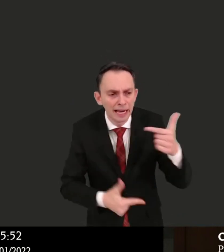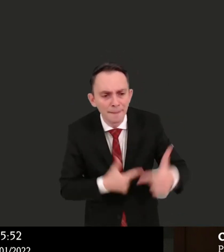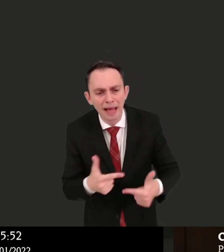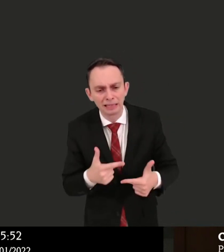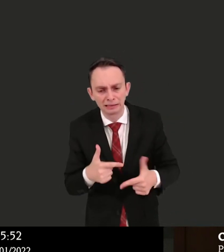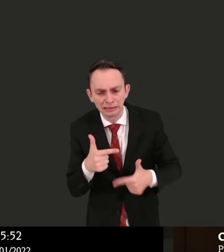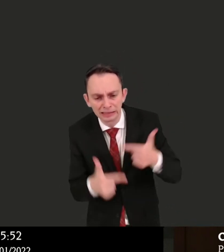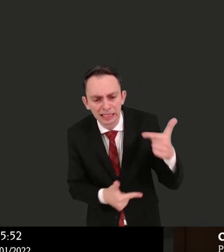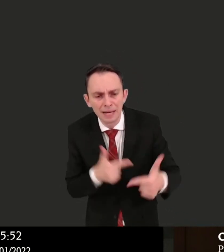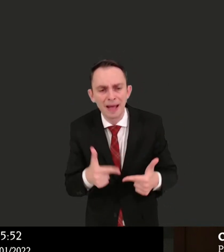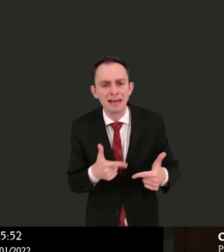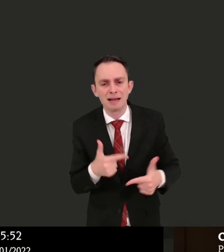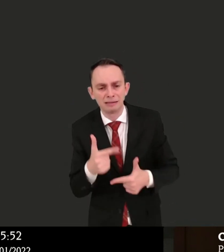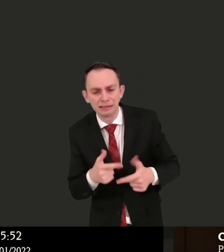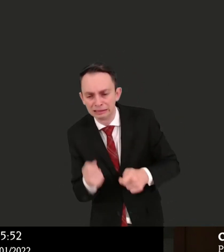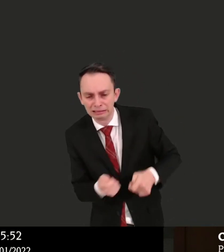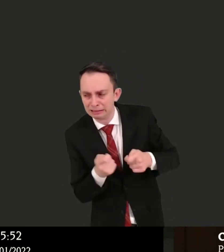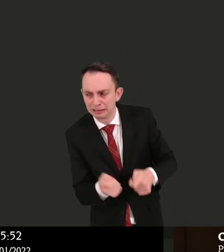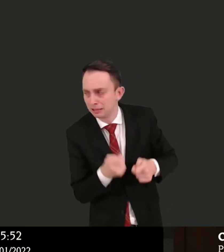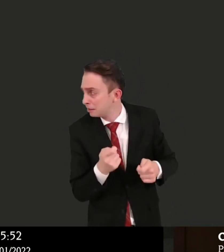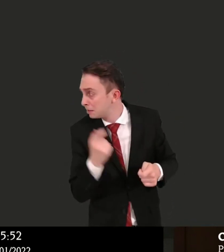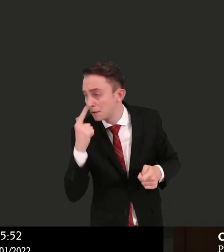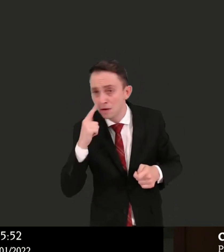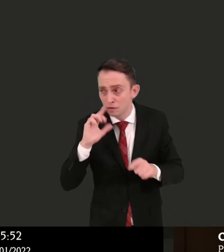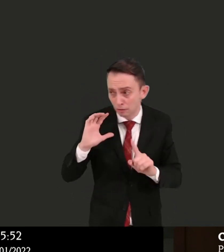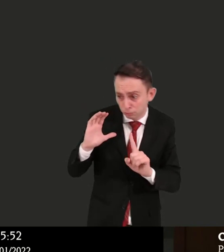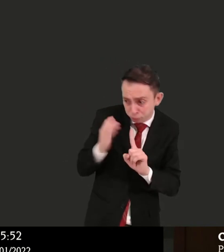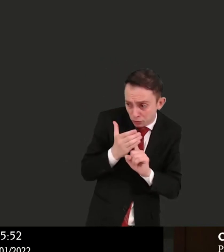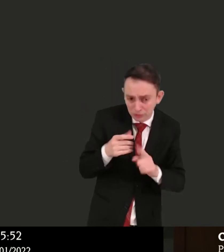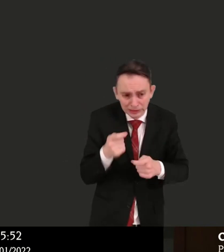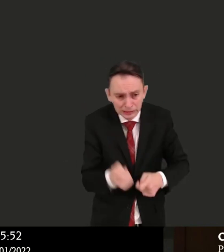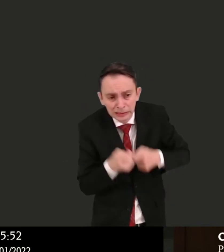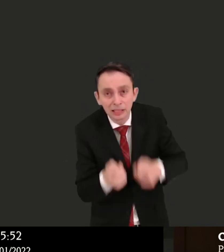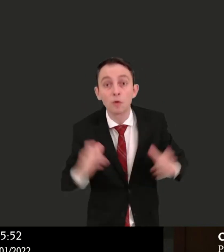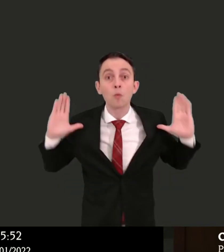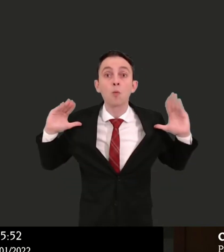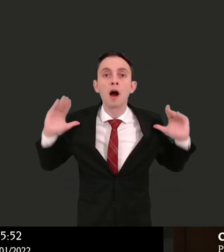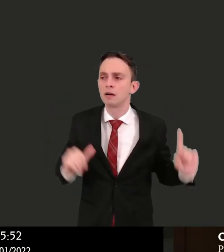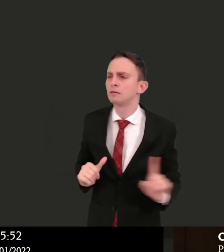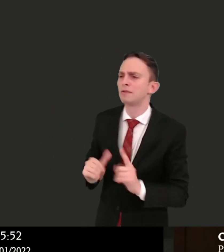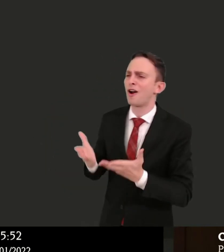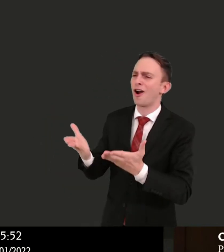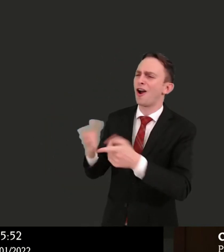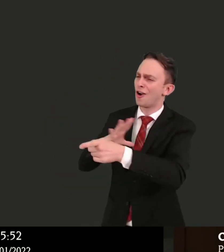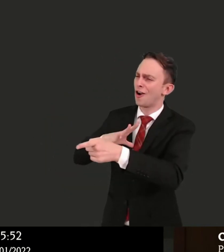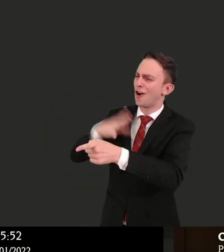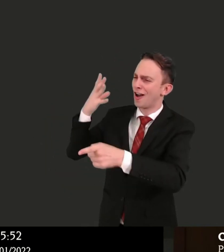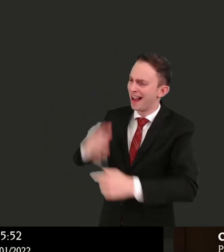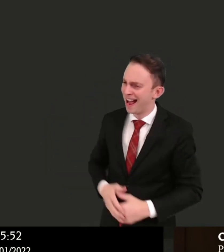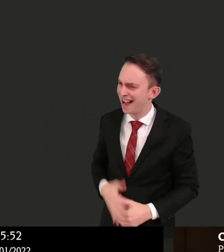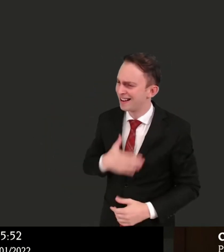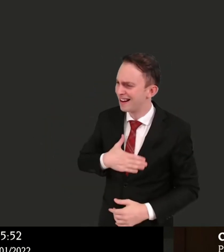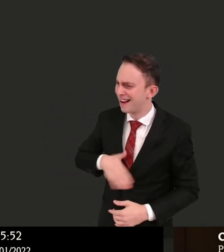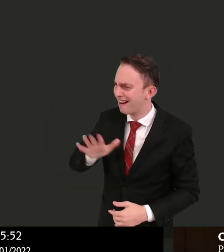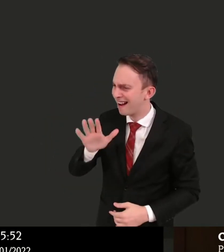inimigos, apresentou-se ele um varão, falou assim: varão valoroso, vai nessa pouca força. Valoroso logo eu